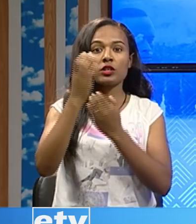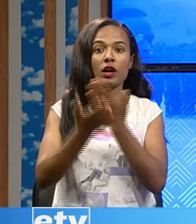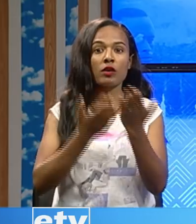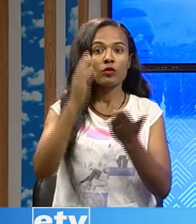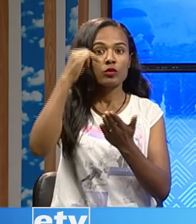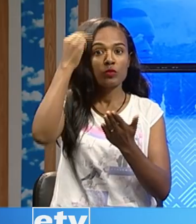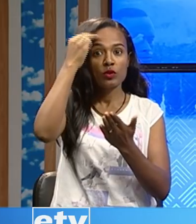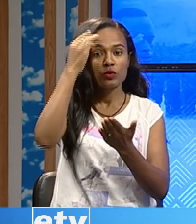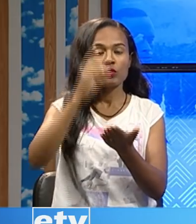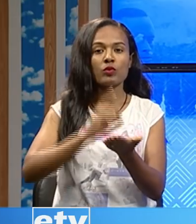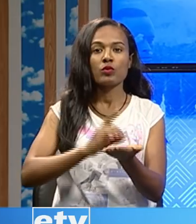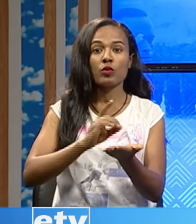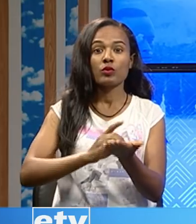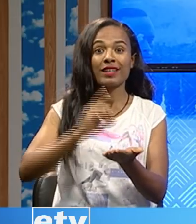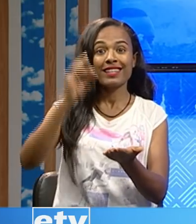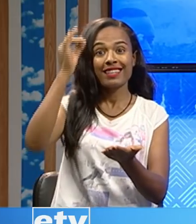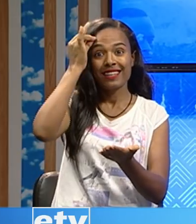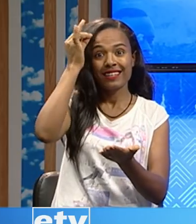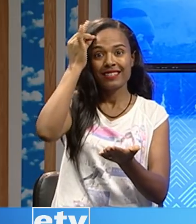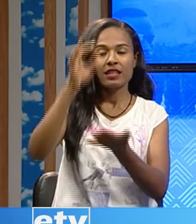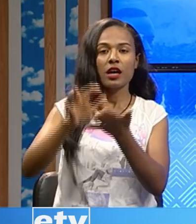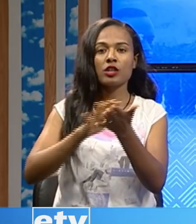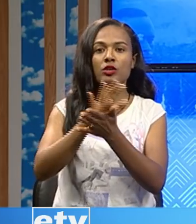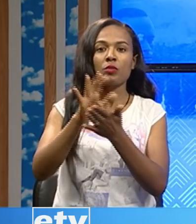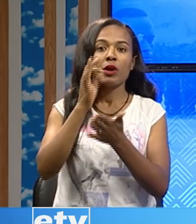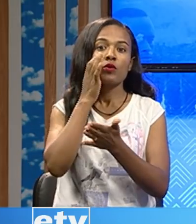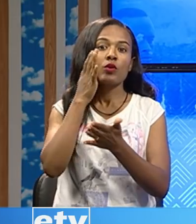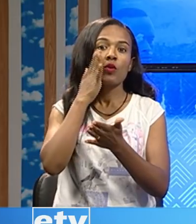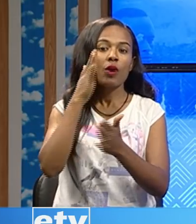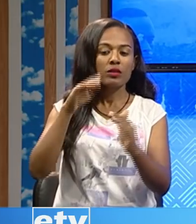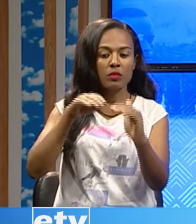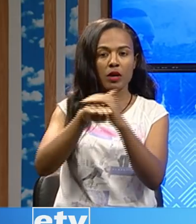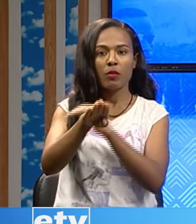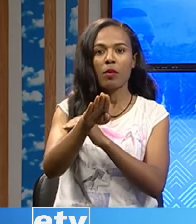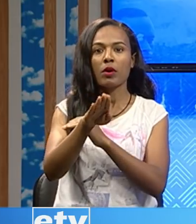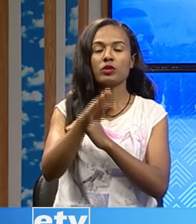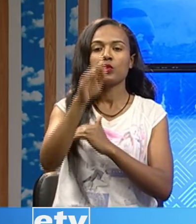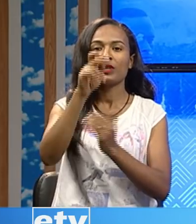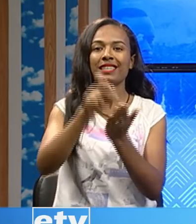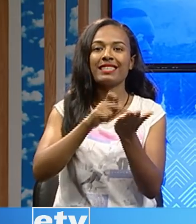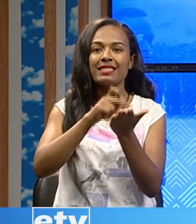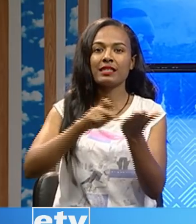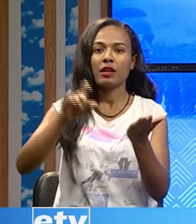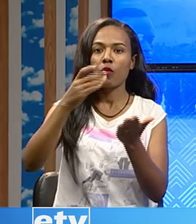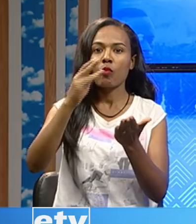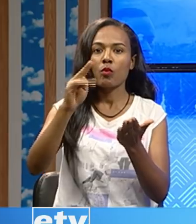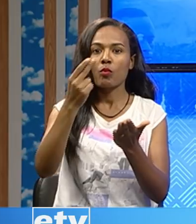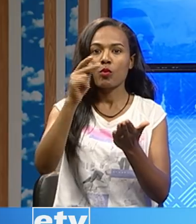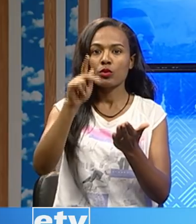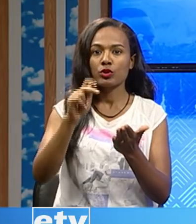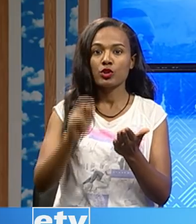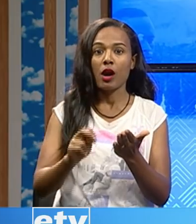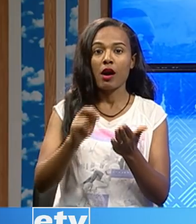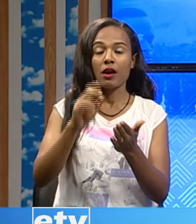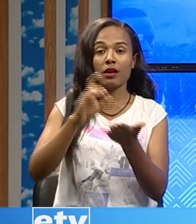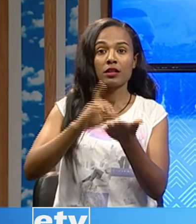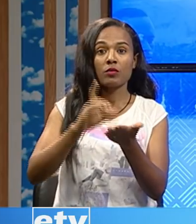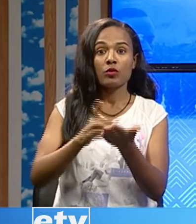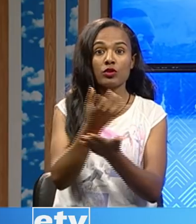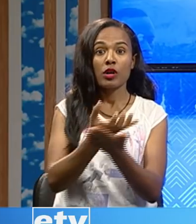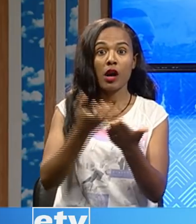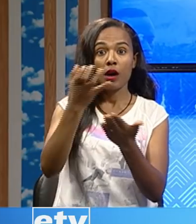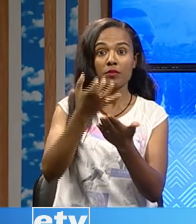ሚኒስትሩ ዶክተር ለገሰ ቱሉ ያሸባሪው ህዋት ኃይል ሰርጎ በገባባቸው የደሴና ኮምቦልቻ ከተሞች ሀብት ንብረት ከመዝረፍ